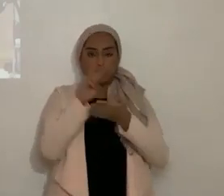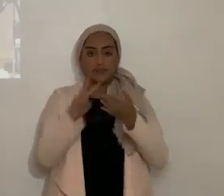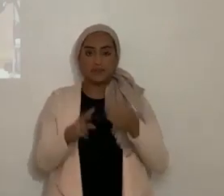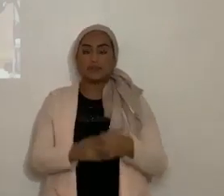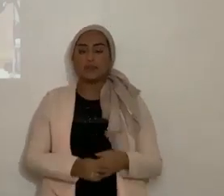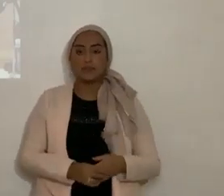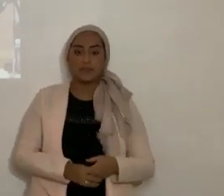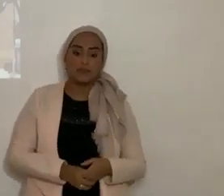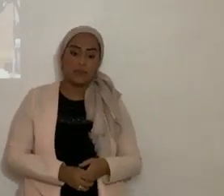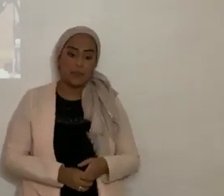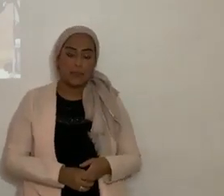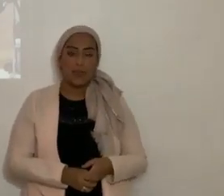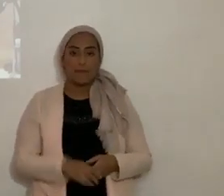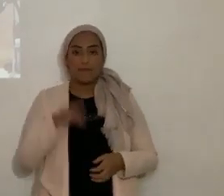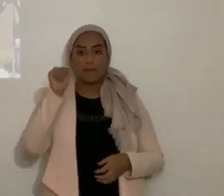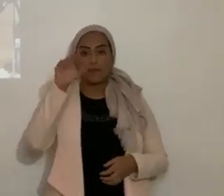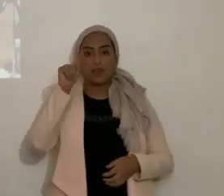ver.